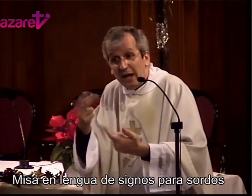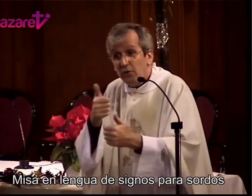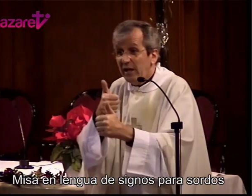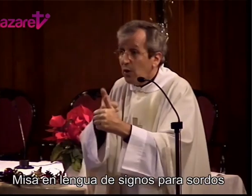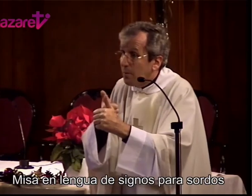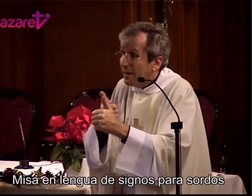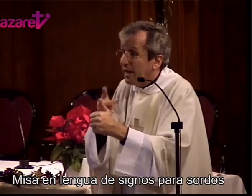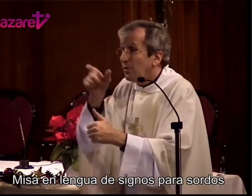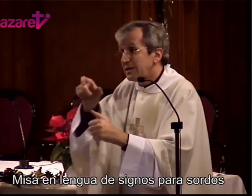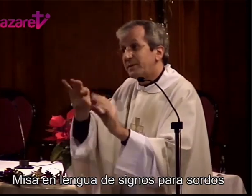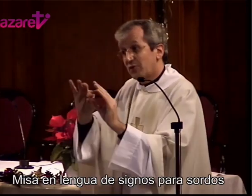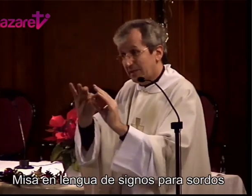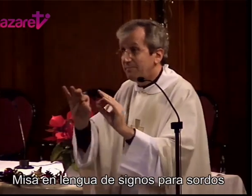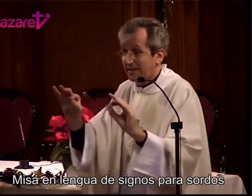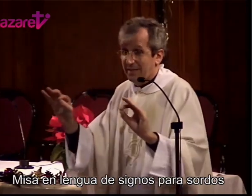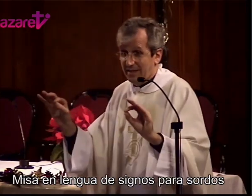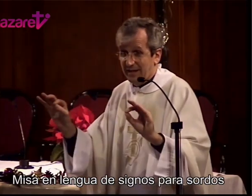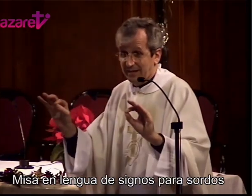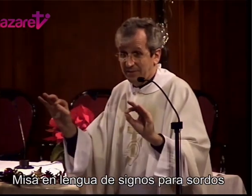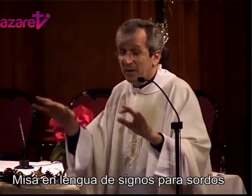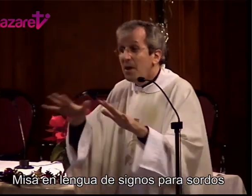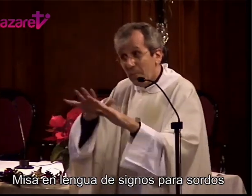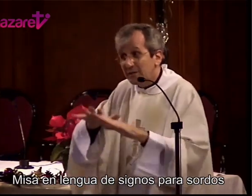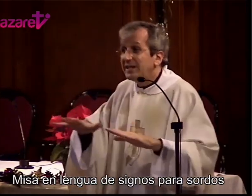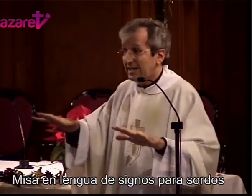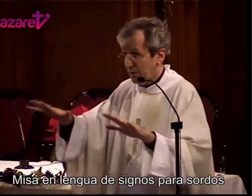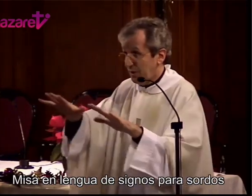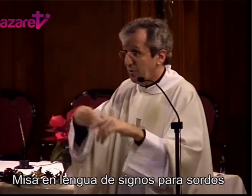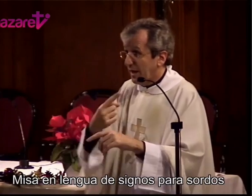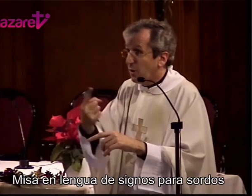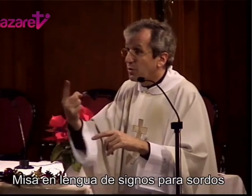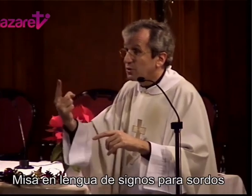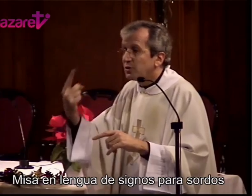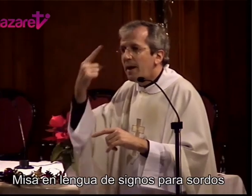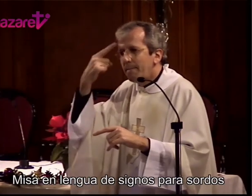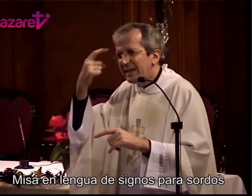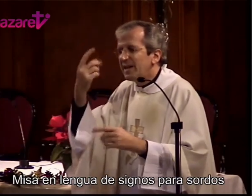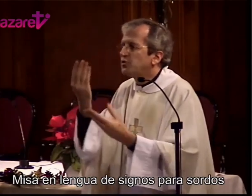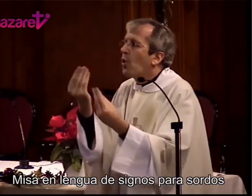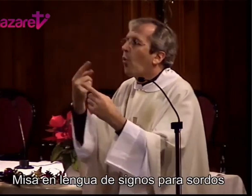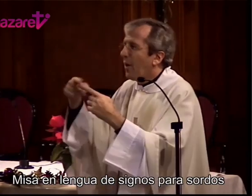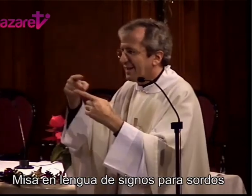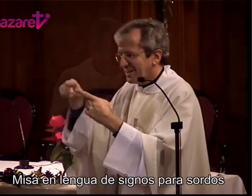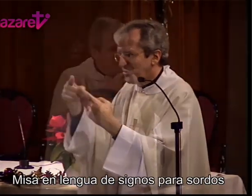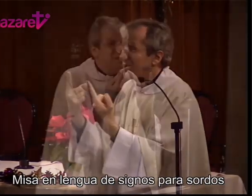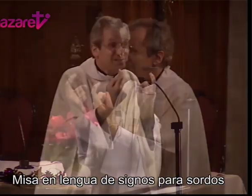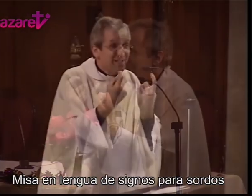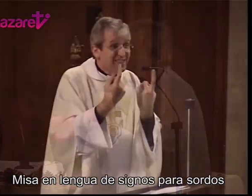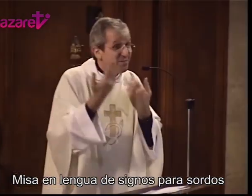y lo acompañaron las personas más sencillas. Pues en esa situación cada uno de nosotros pensemos cuántas cosas faltaban